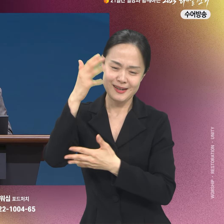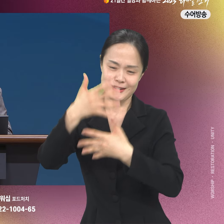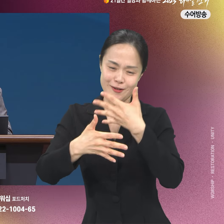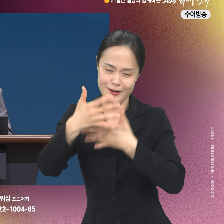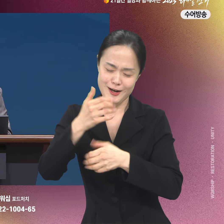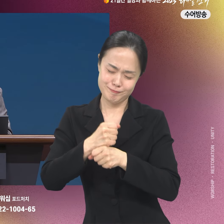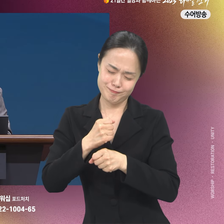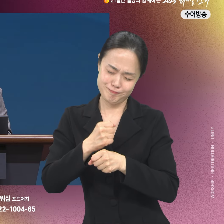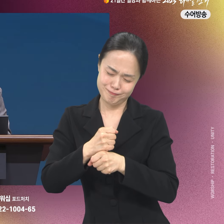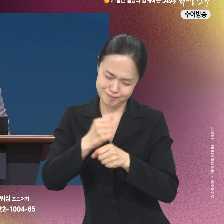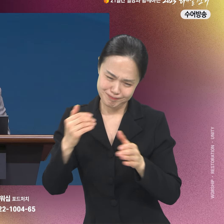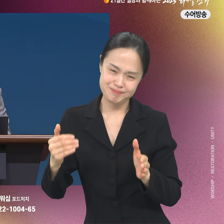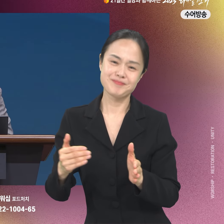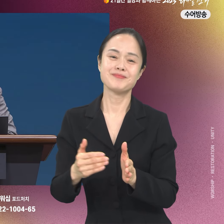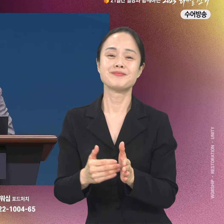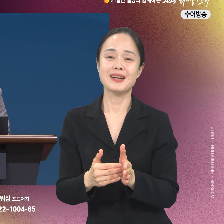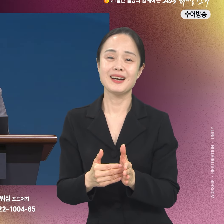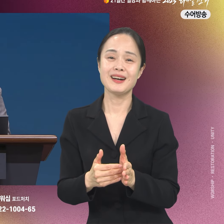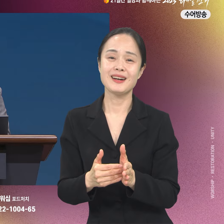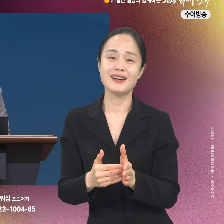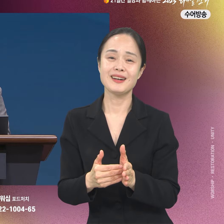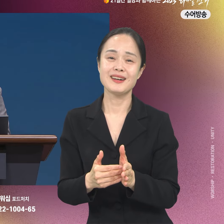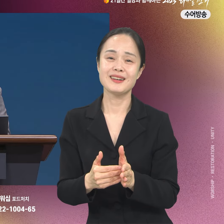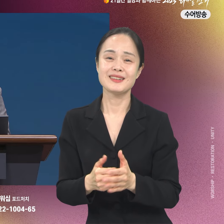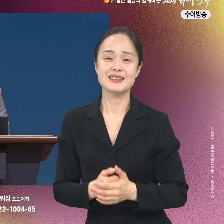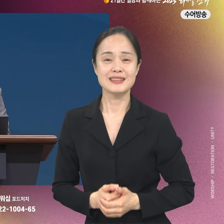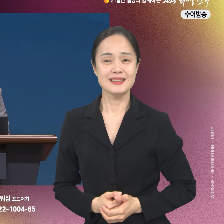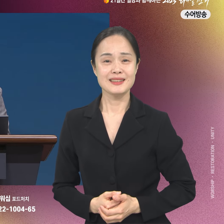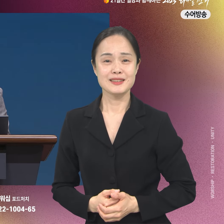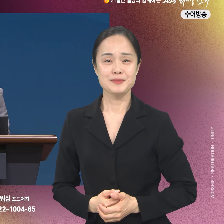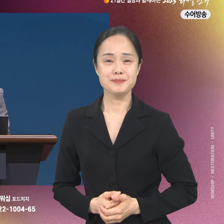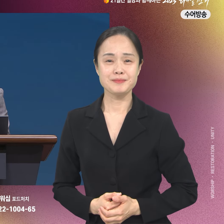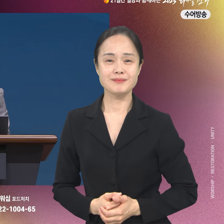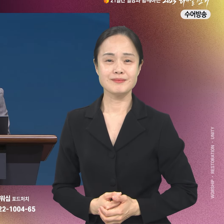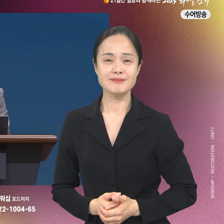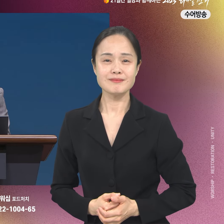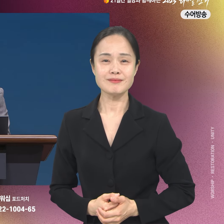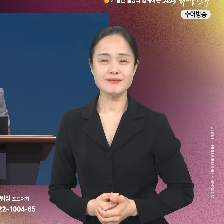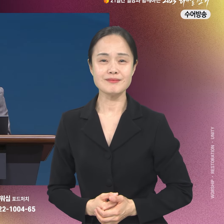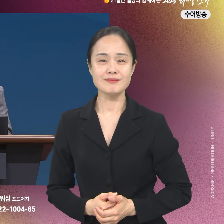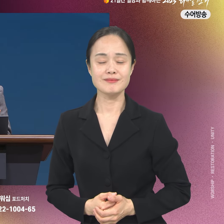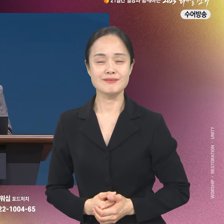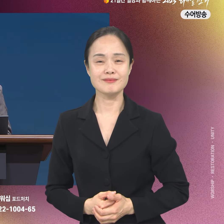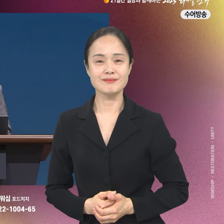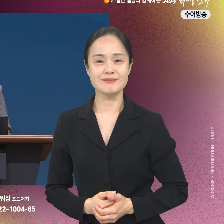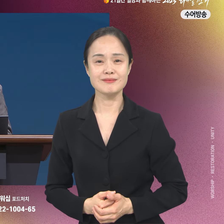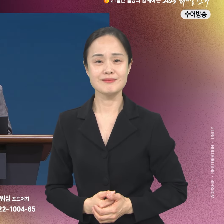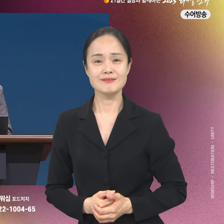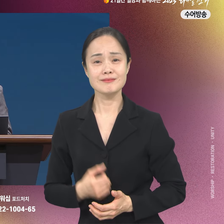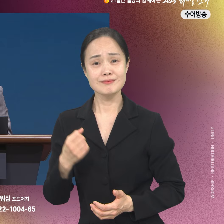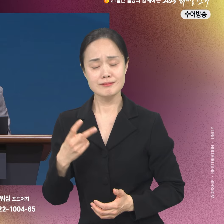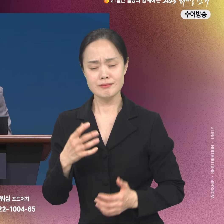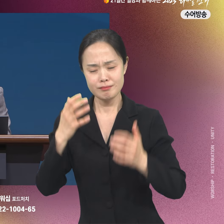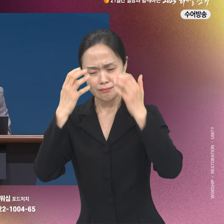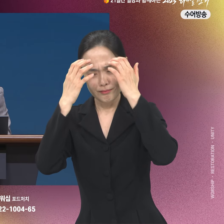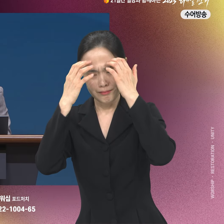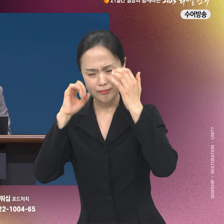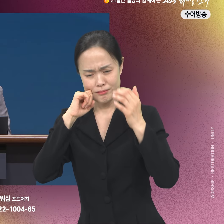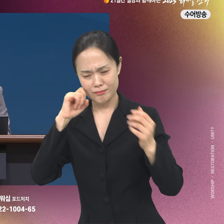그 어려운 고난의 상황 안에서 계속 제가 힘들면 방법이 뭐가